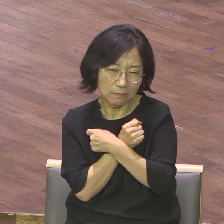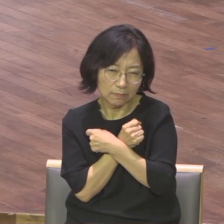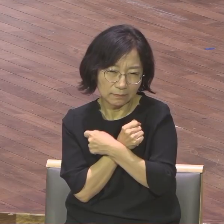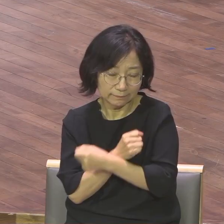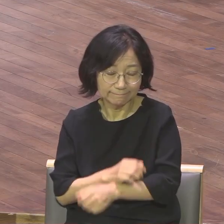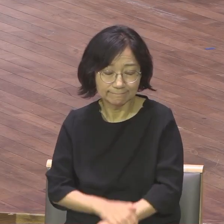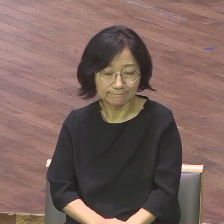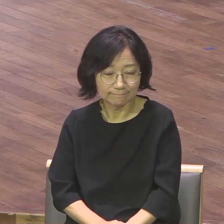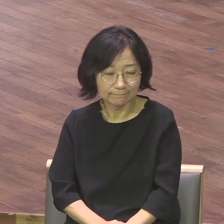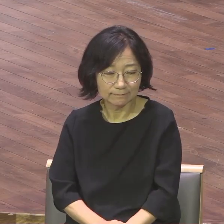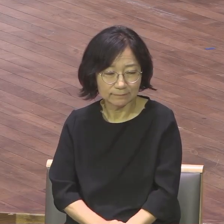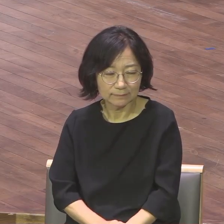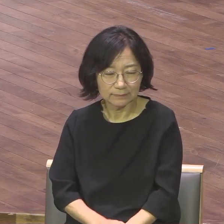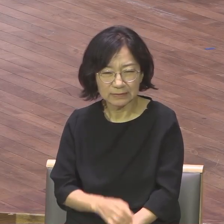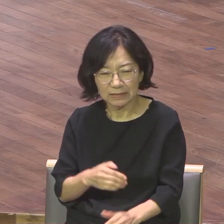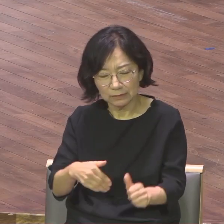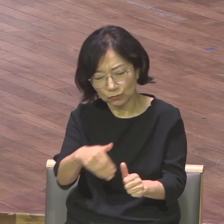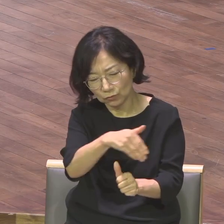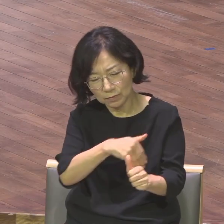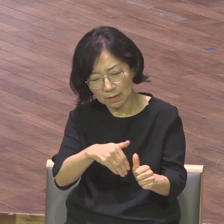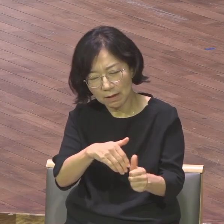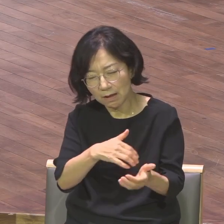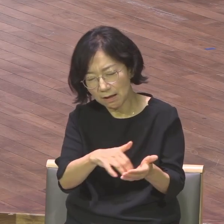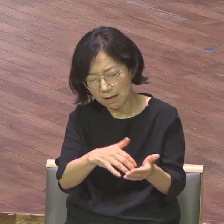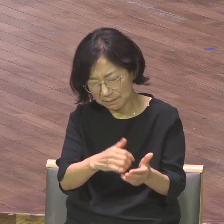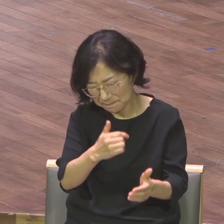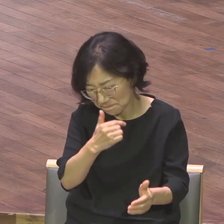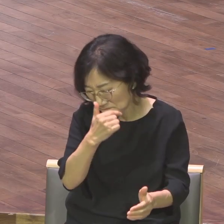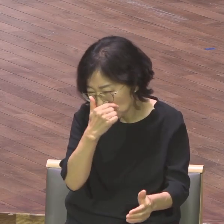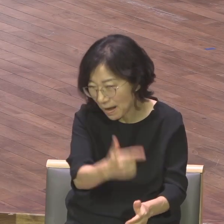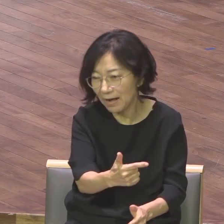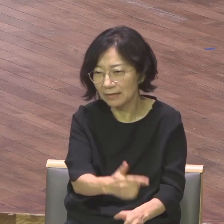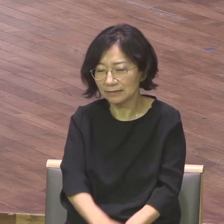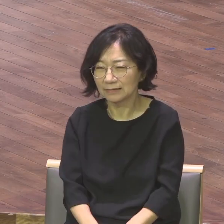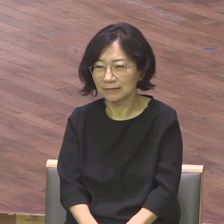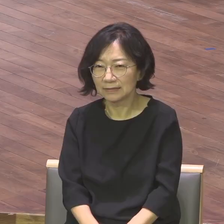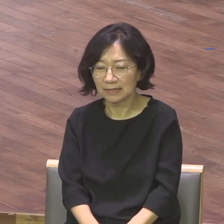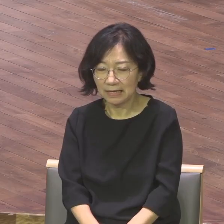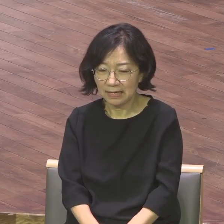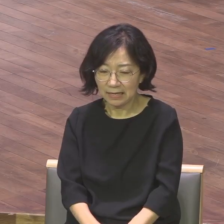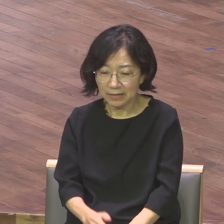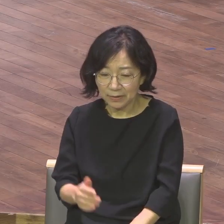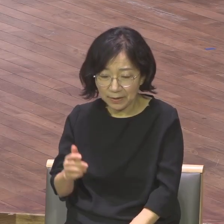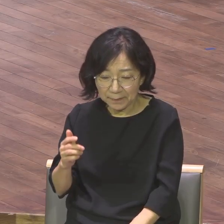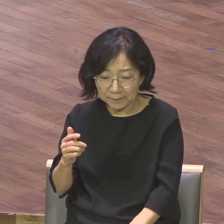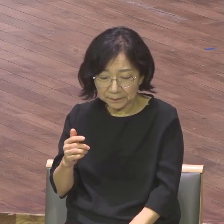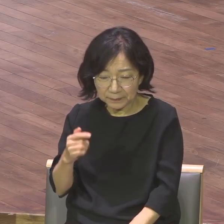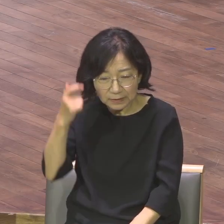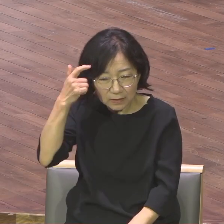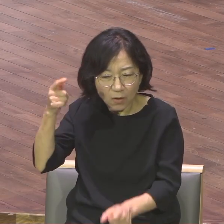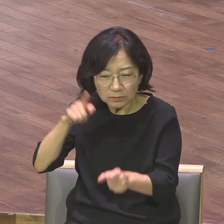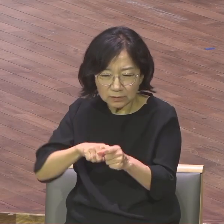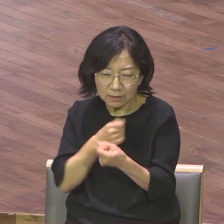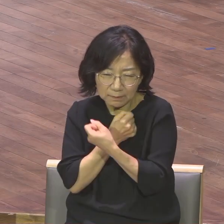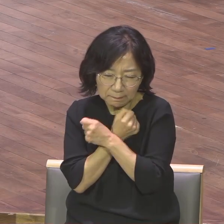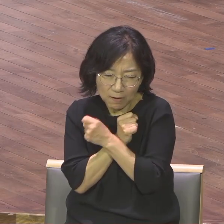뼈들 많이 있습니다. 지금 막 대다수 영적 마른 뼈들.